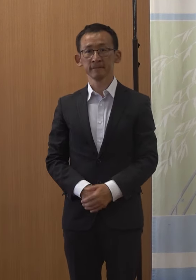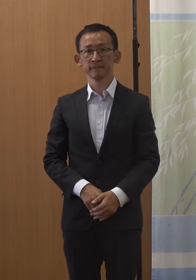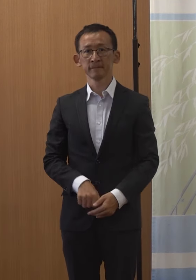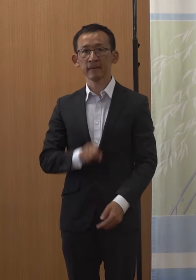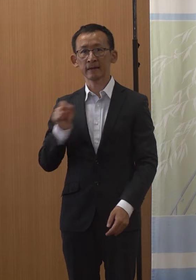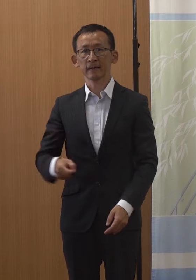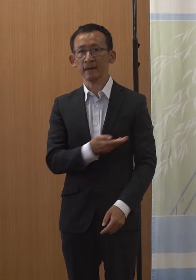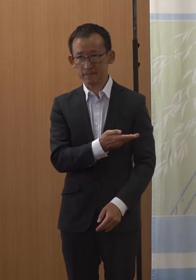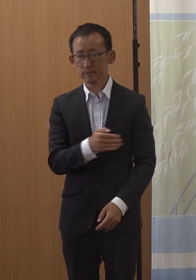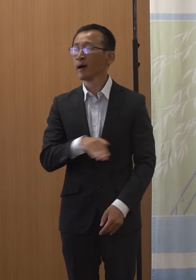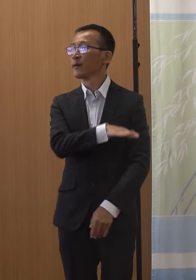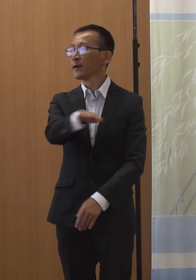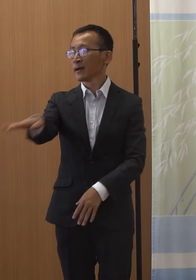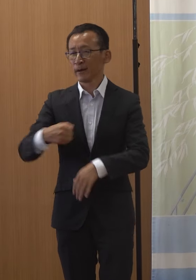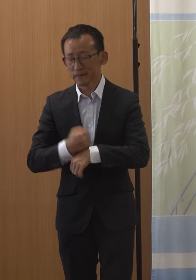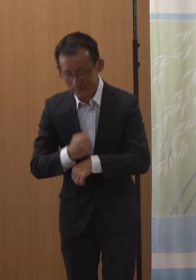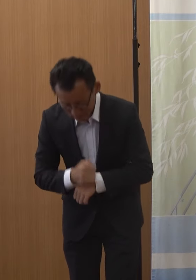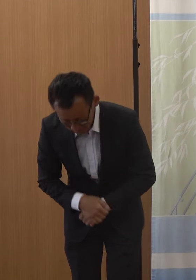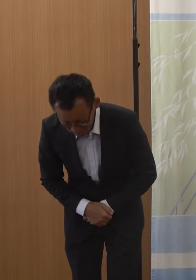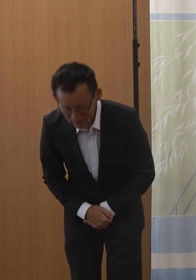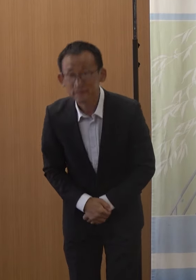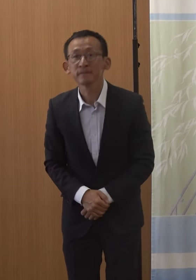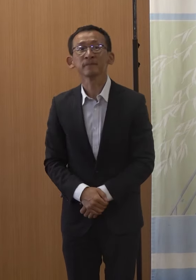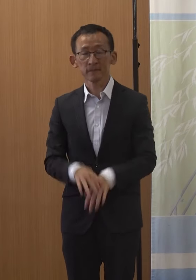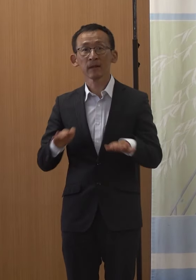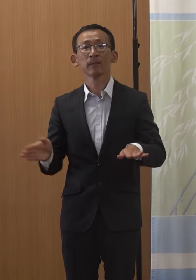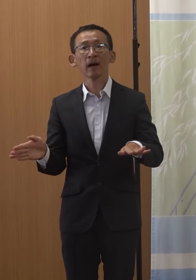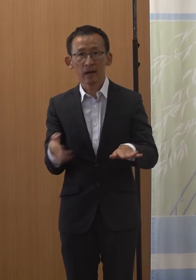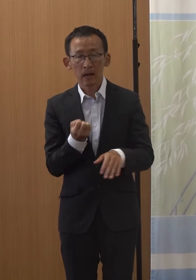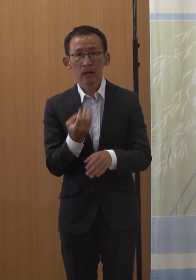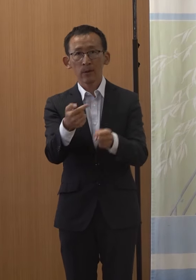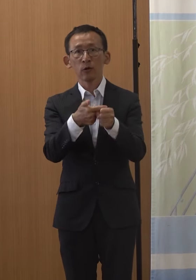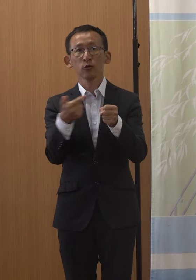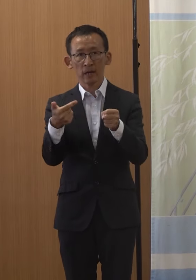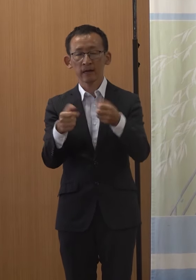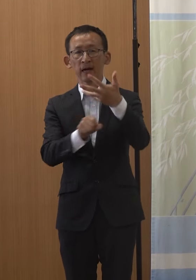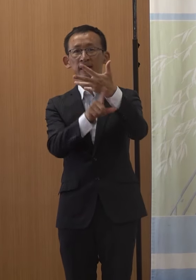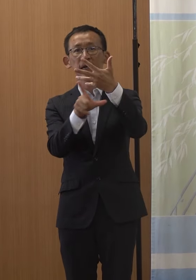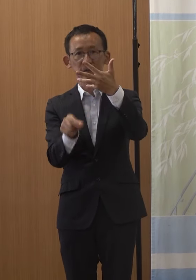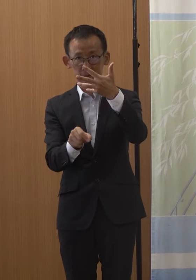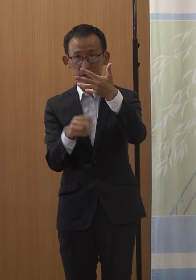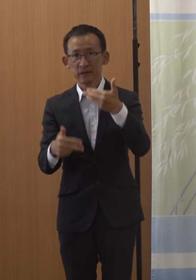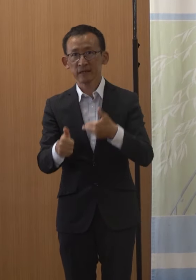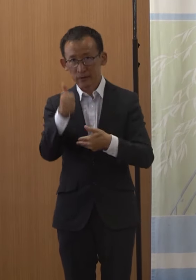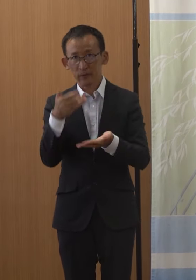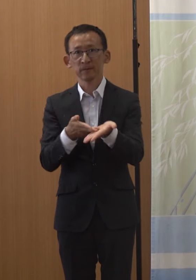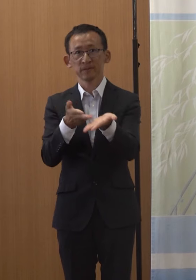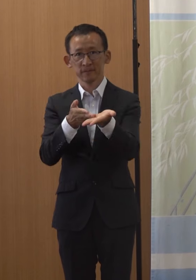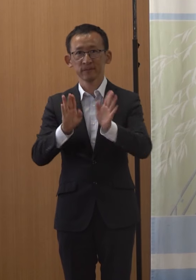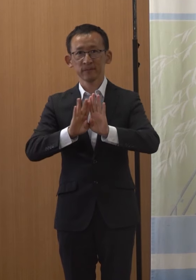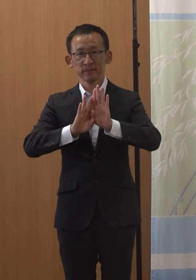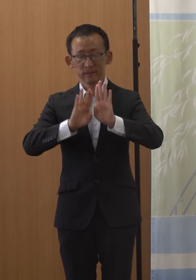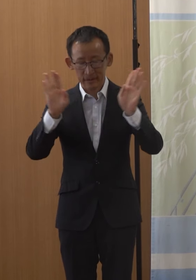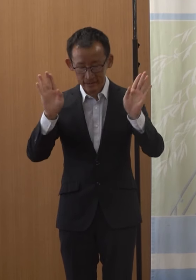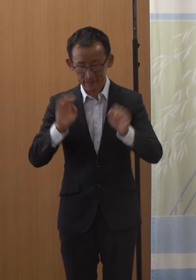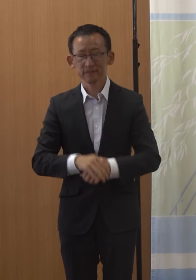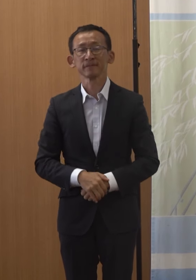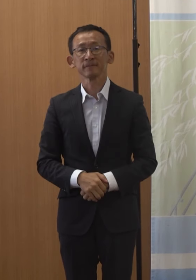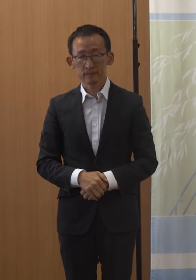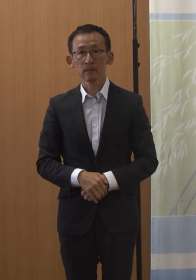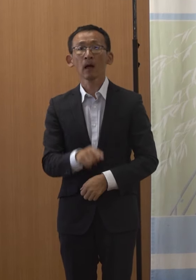皆様お疲れ様です。それではただいまより、令和6年8月の市長定例記者会見を行います。ま